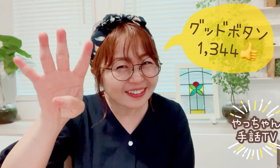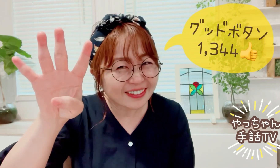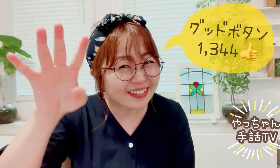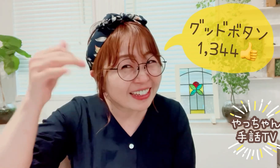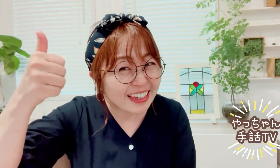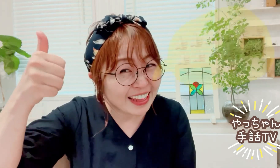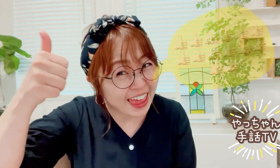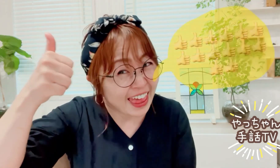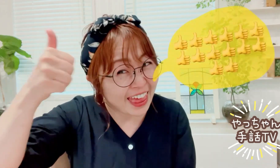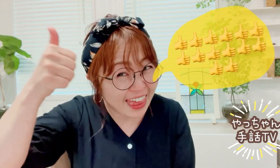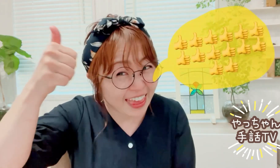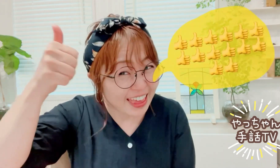1344。いいね